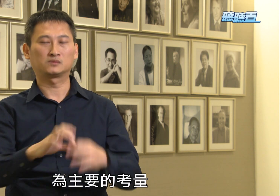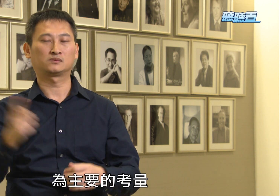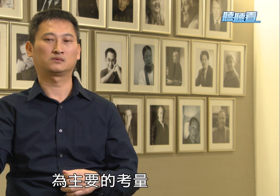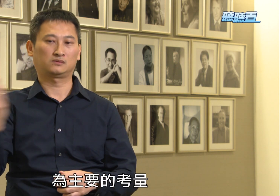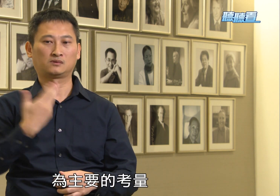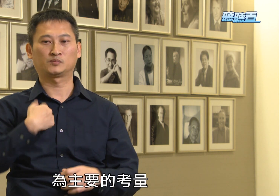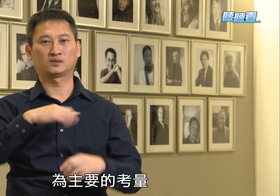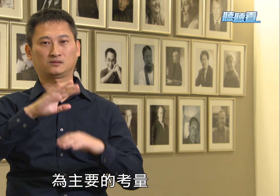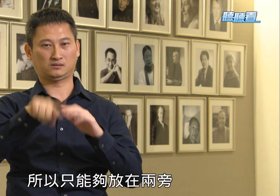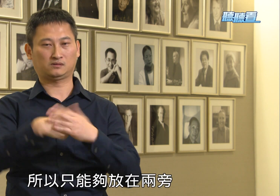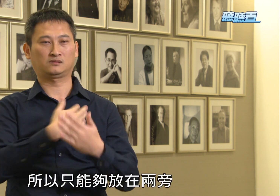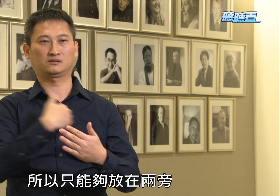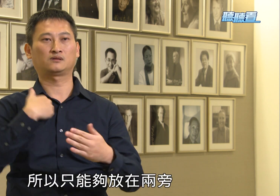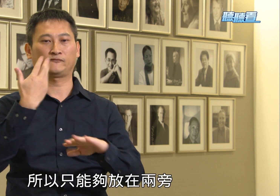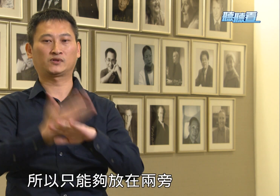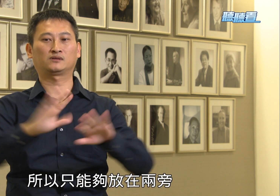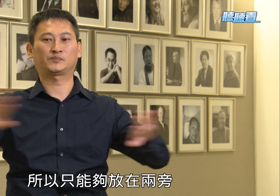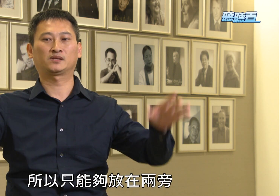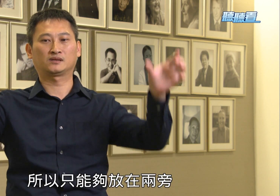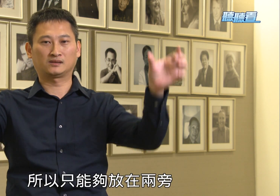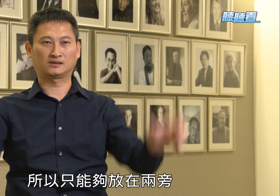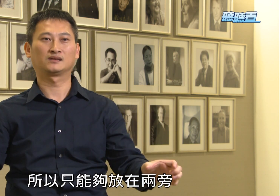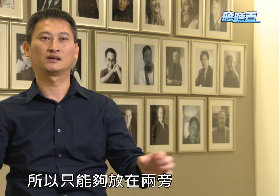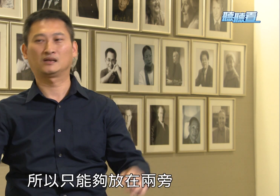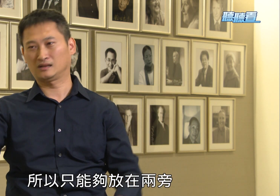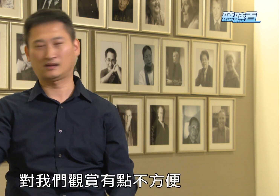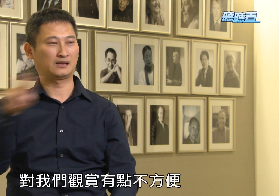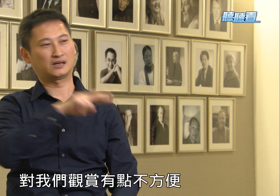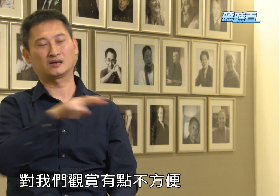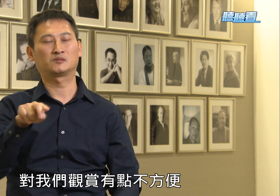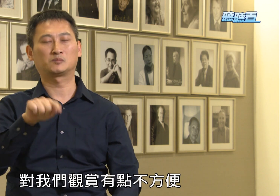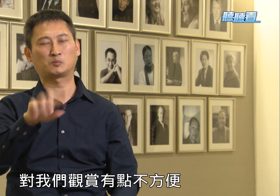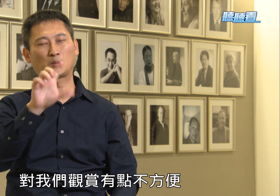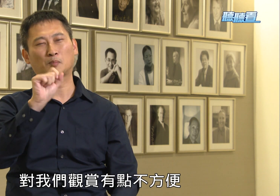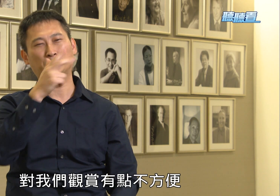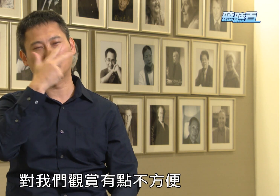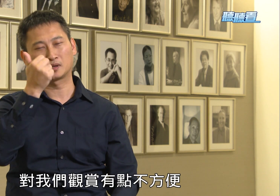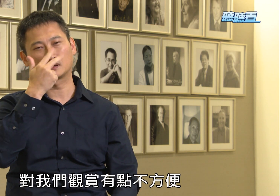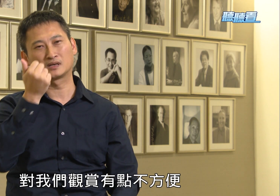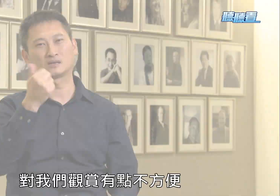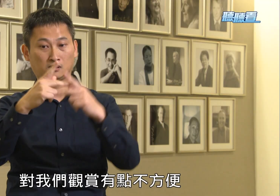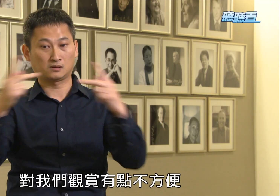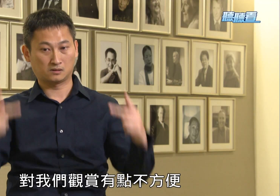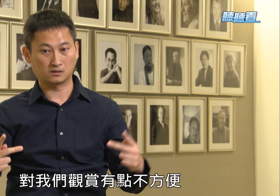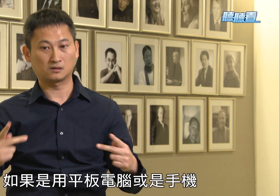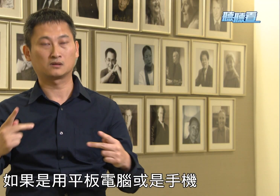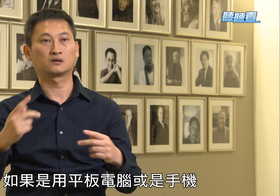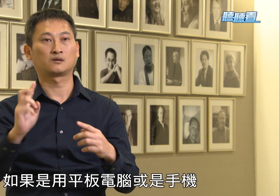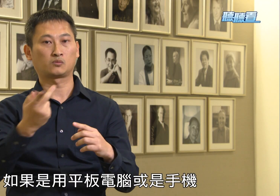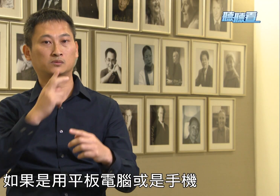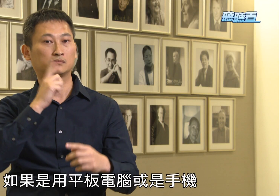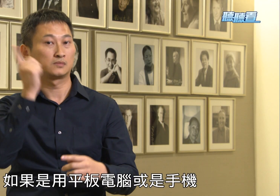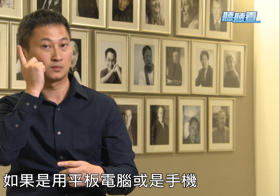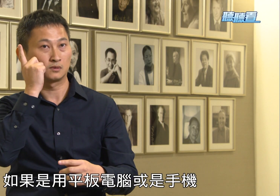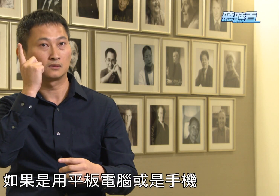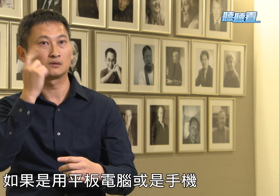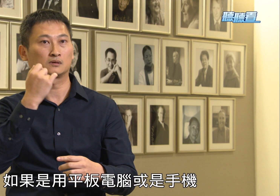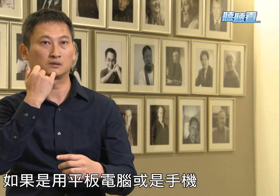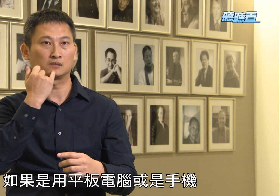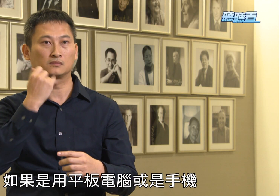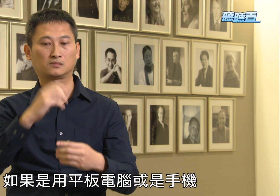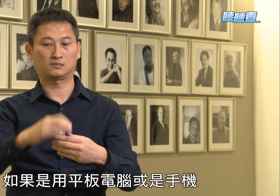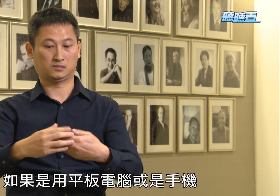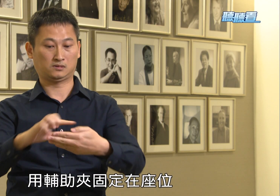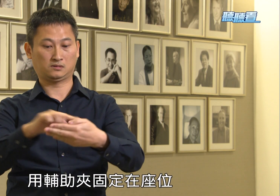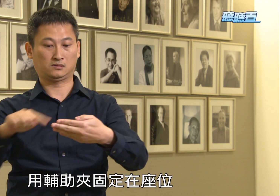主要的考量，所以只能够放在两旁，对我们观赏有点不方便。如果是用平板电脑或是